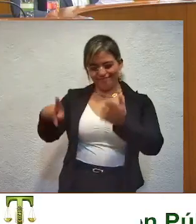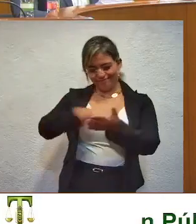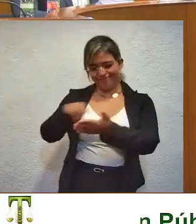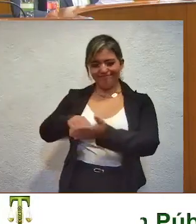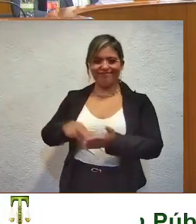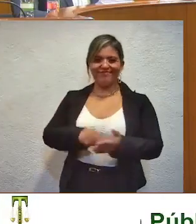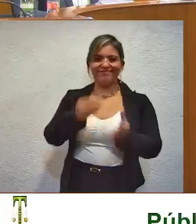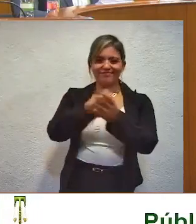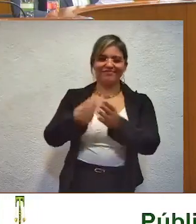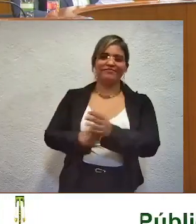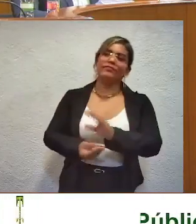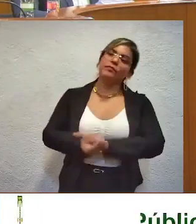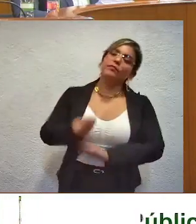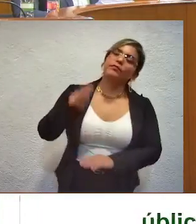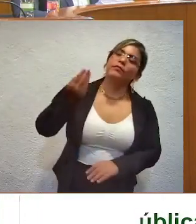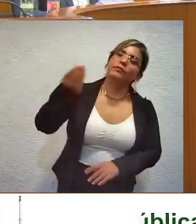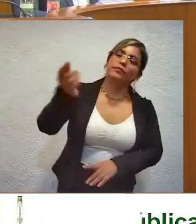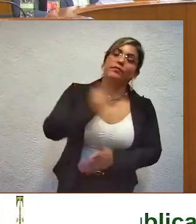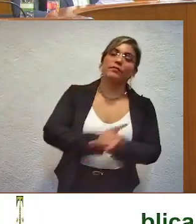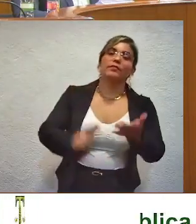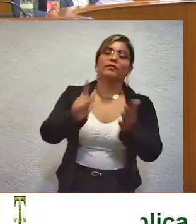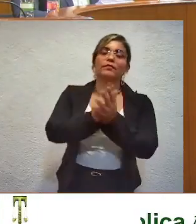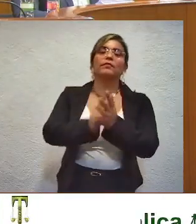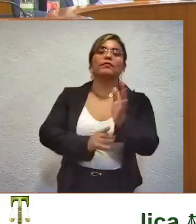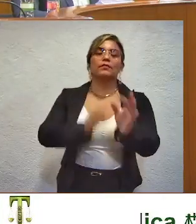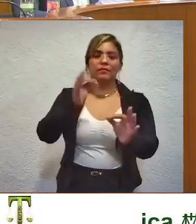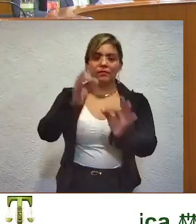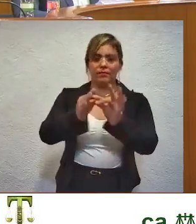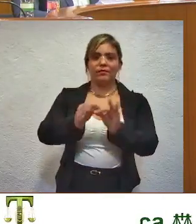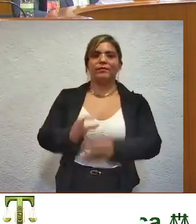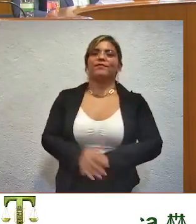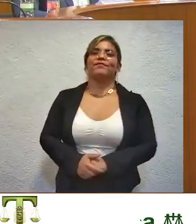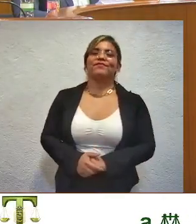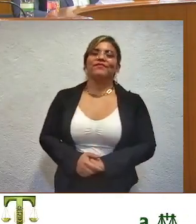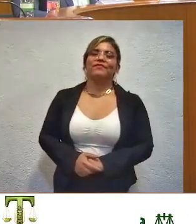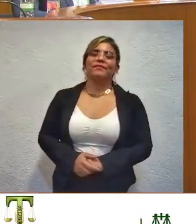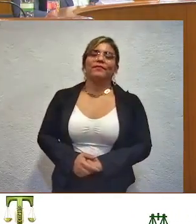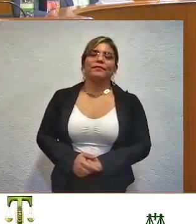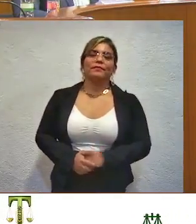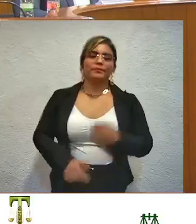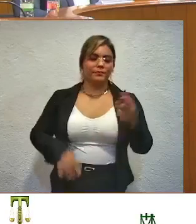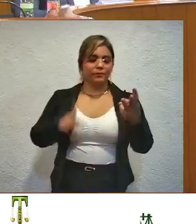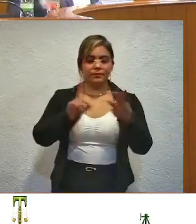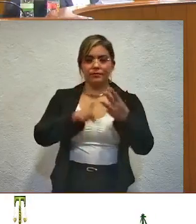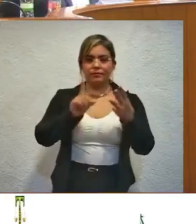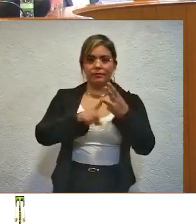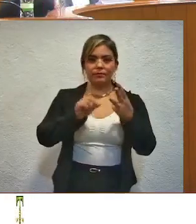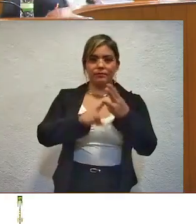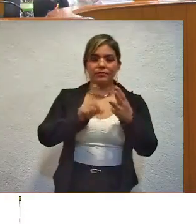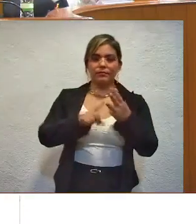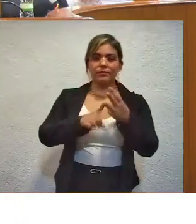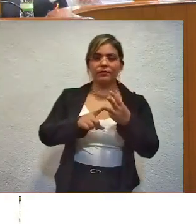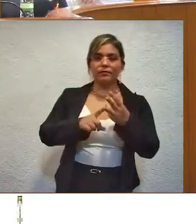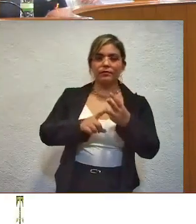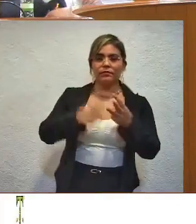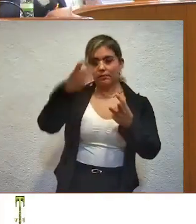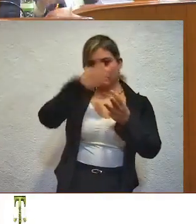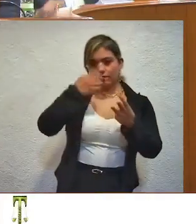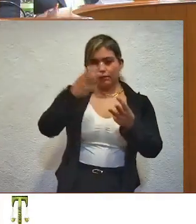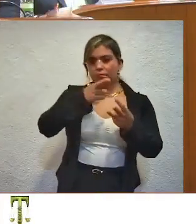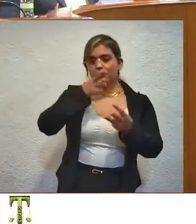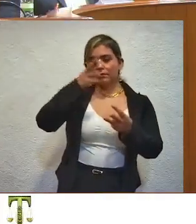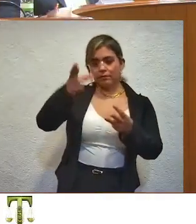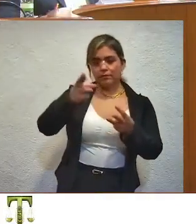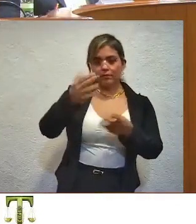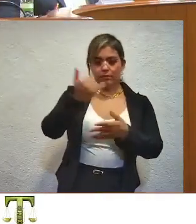la presente sesión y notifíquese conforme a derecho corresponda. El tercer asunto listado para analizar y resolver se